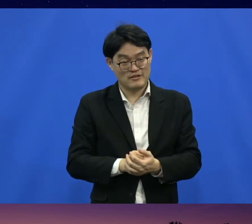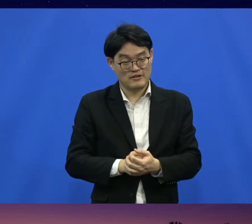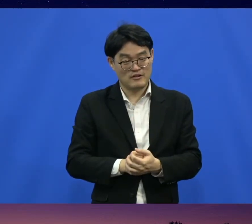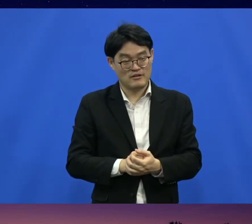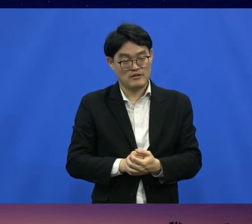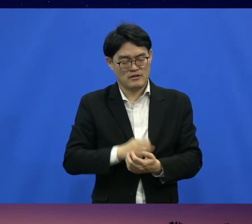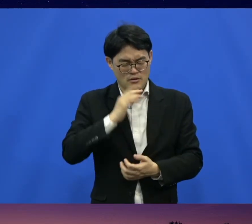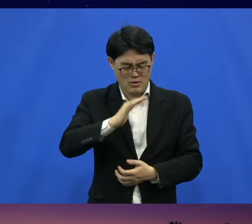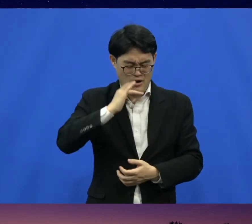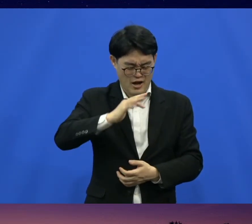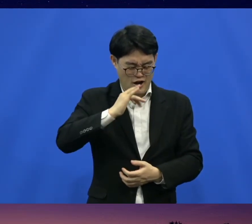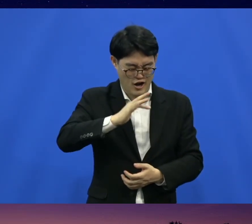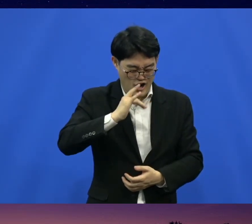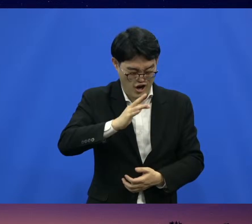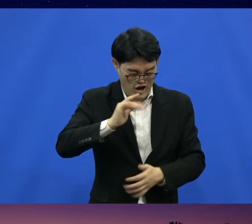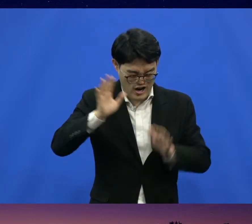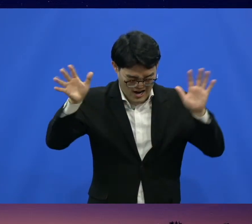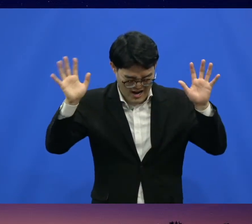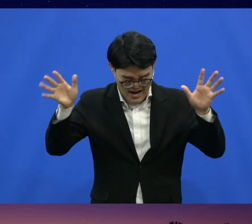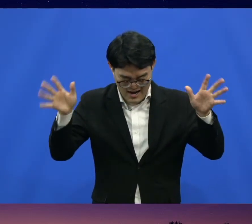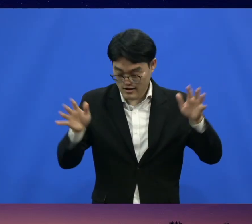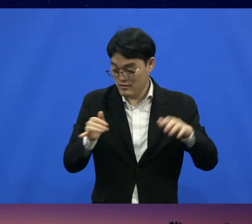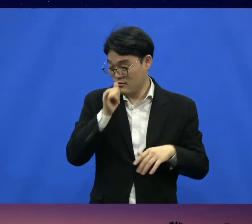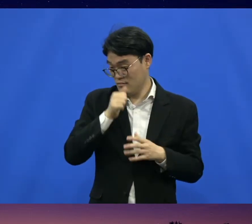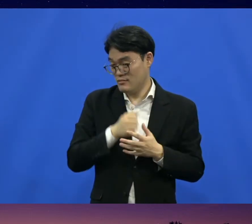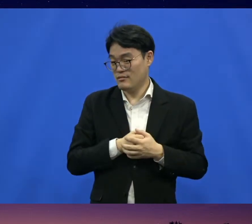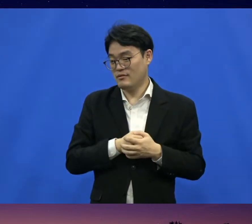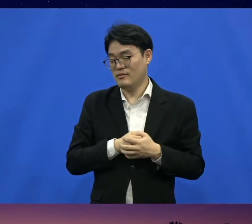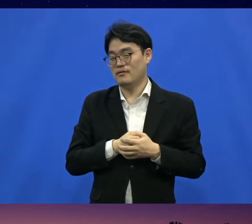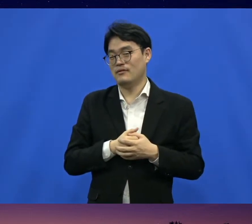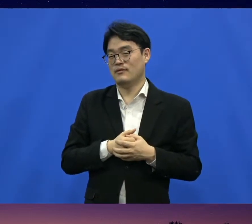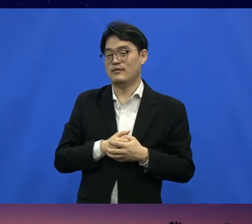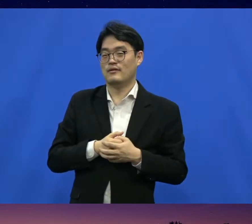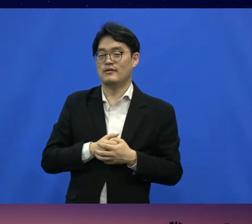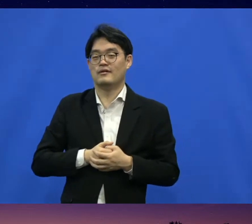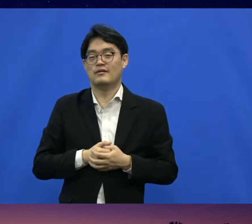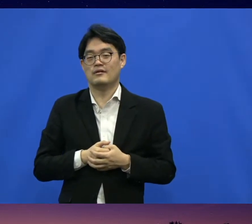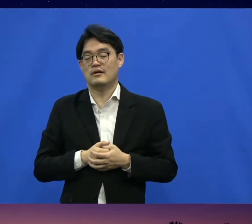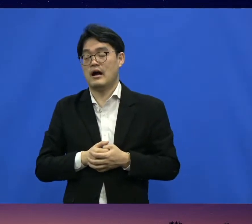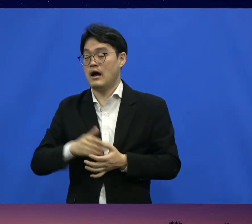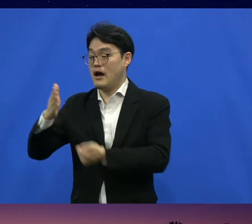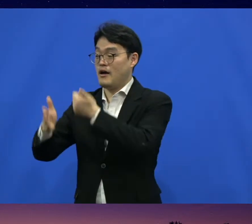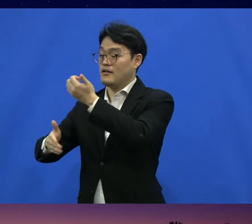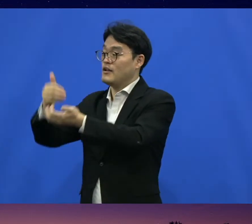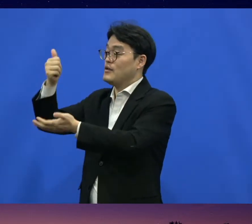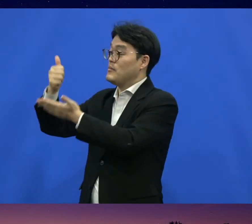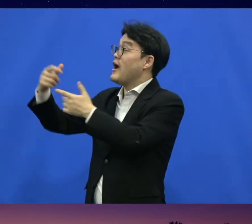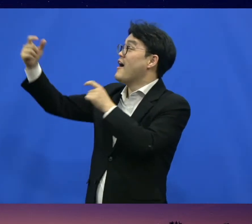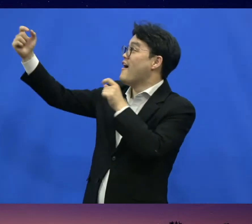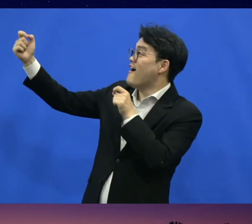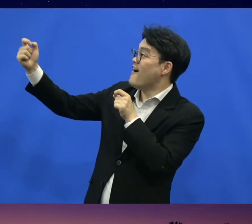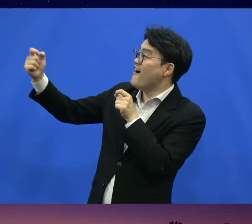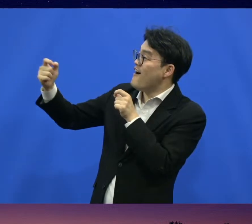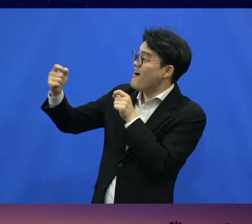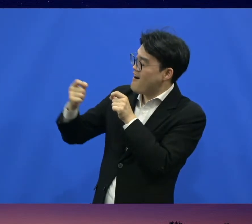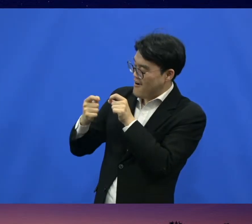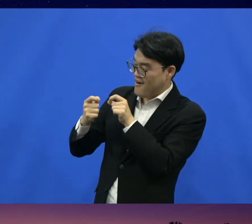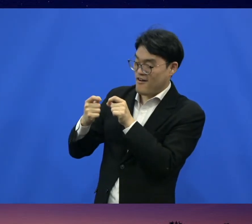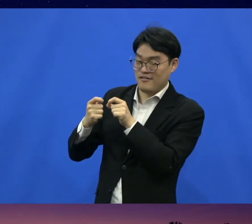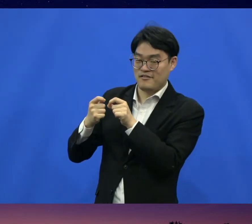너무도 가까이 오셨지만 아무도 그 불에 타지 않는 거죠. 하나님이 가까이 오셨어요.